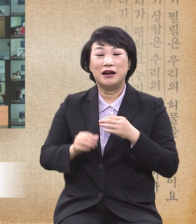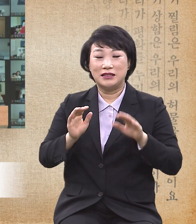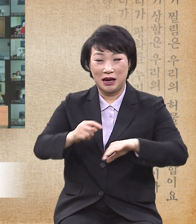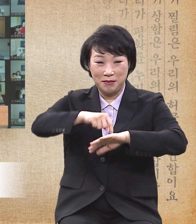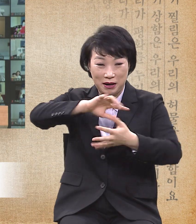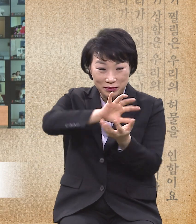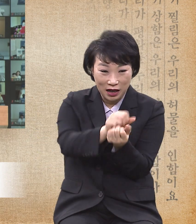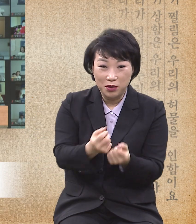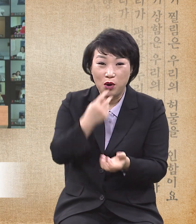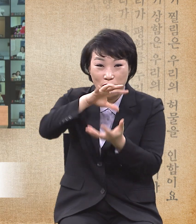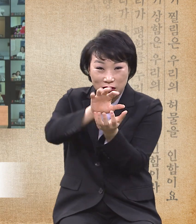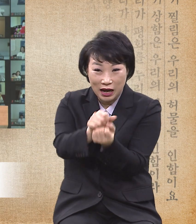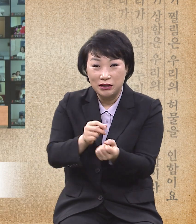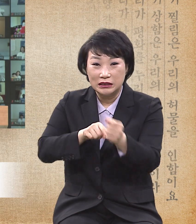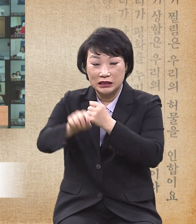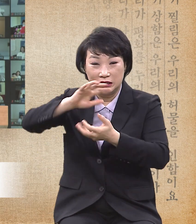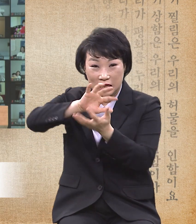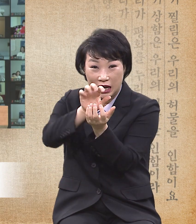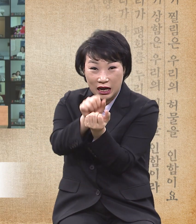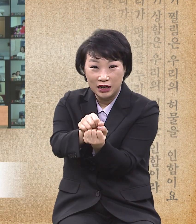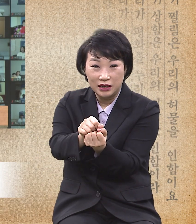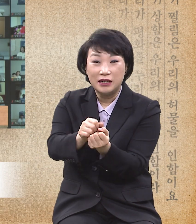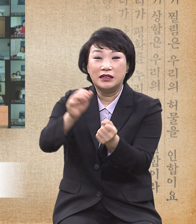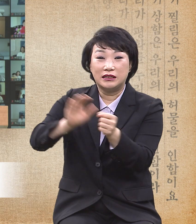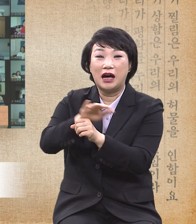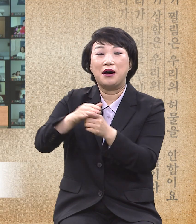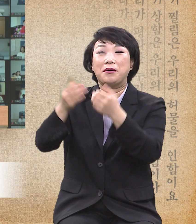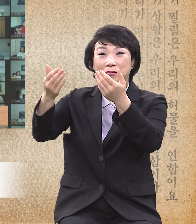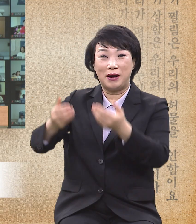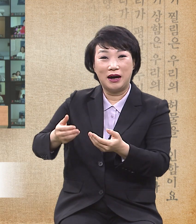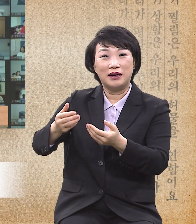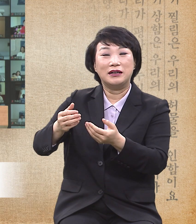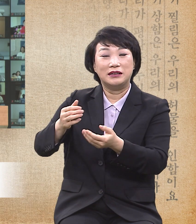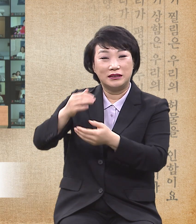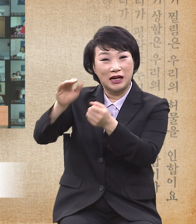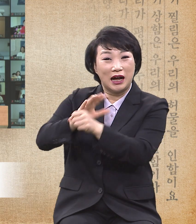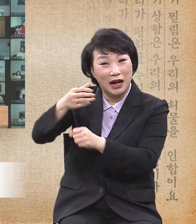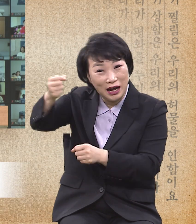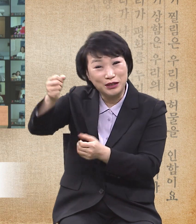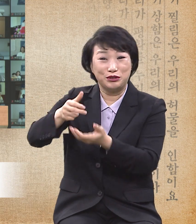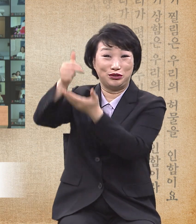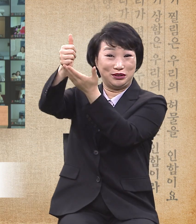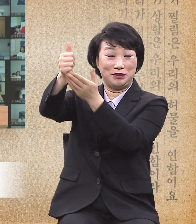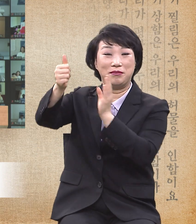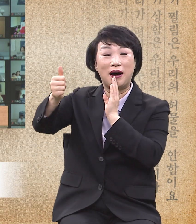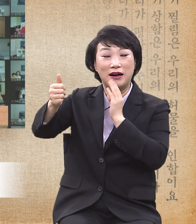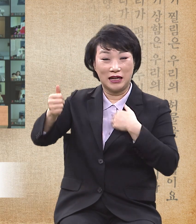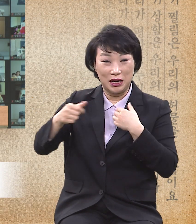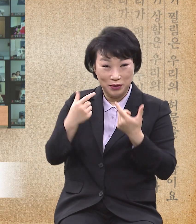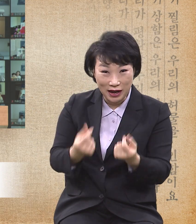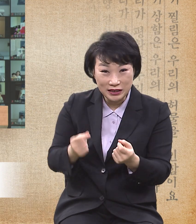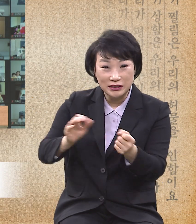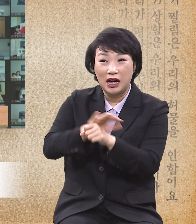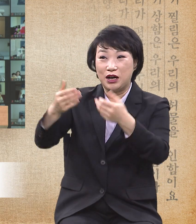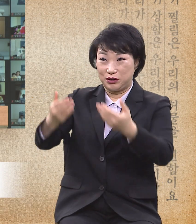마음을 다하고 목숨을 다하고 뜻을 다하여 사랑받으실 분이요 나를 그렇게 사랑하신